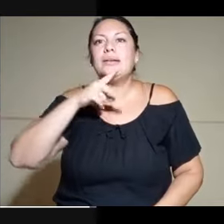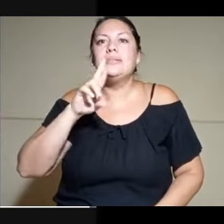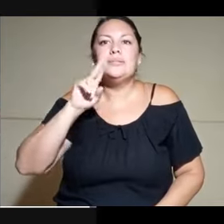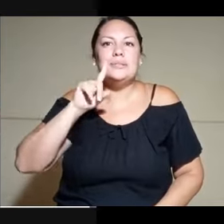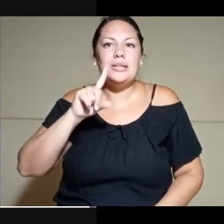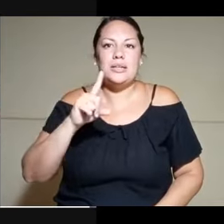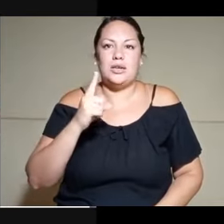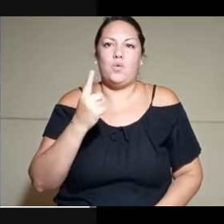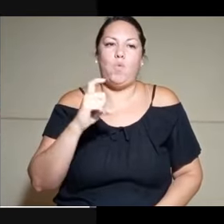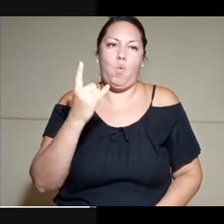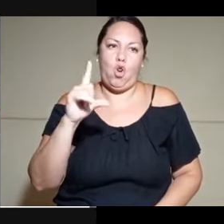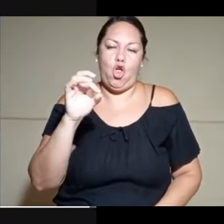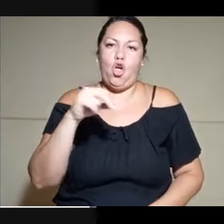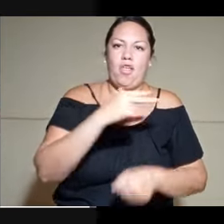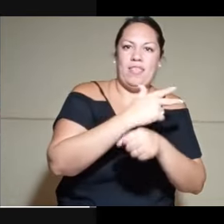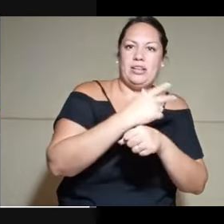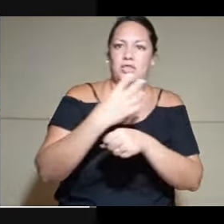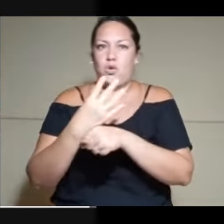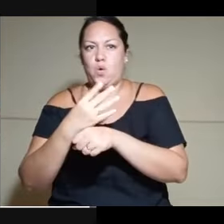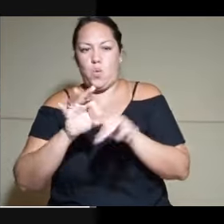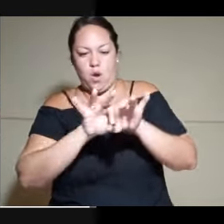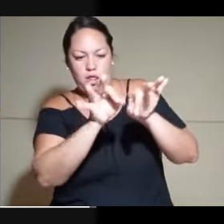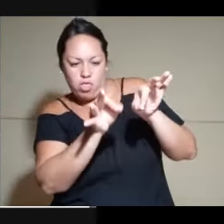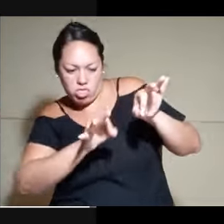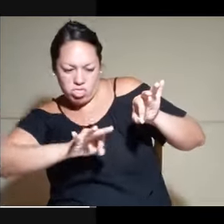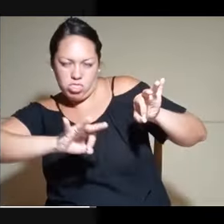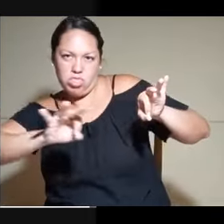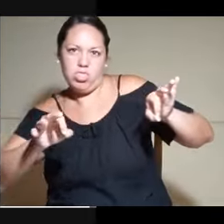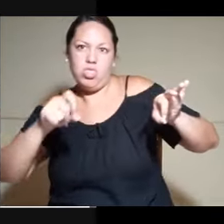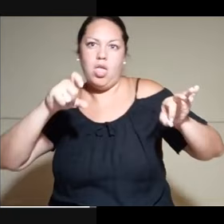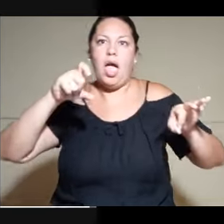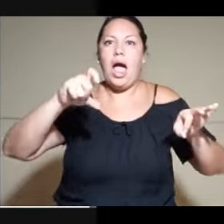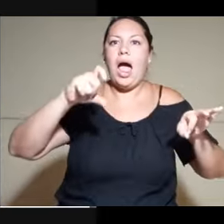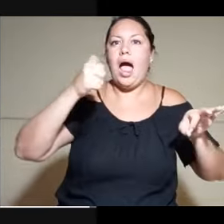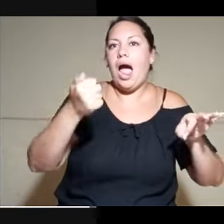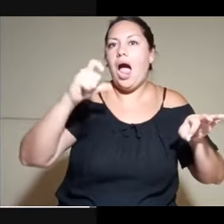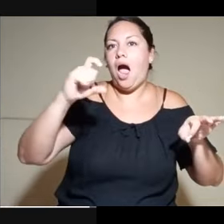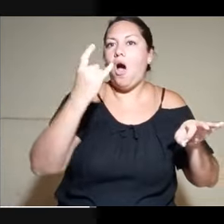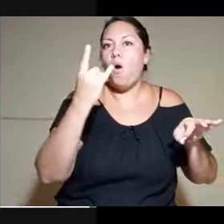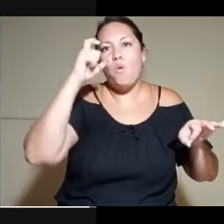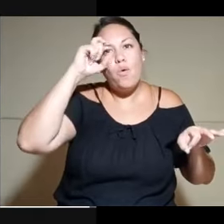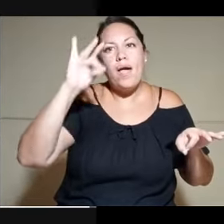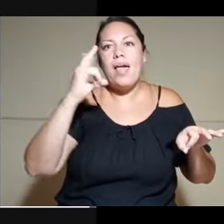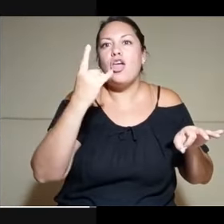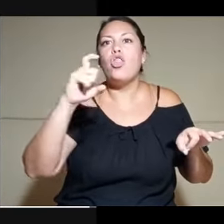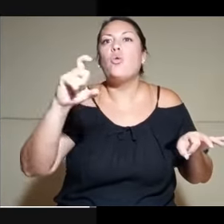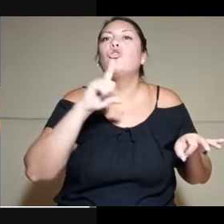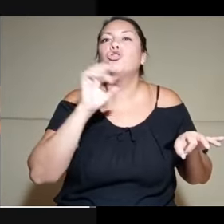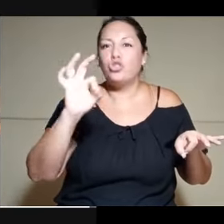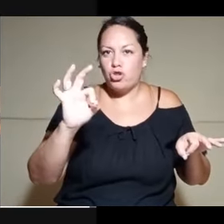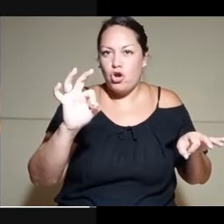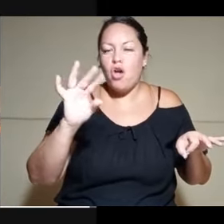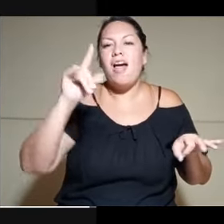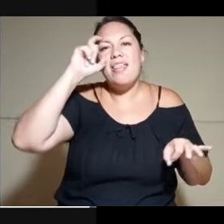tercer ventrículo. Entonces, entre el tercer ventrículo y el cuarto, ¿quién los comunica? Entre el tercero y el cuarto. Esto. Acueducto